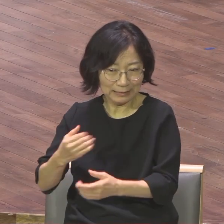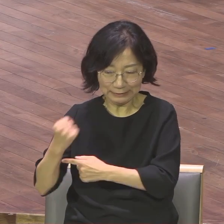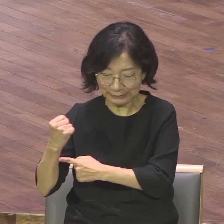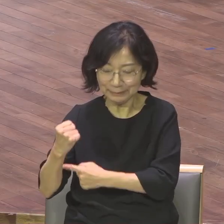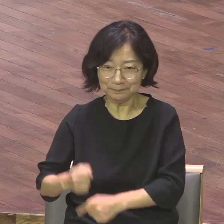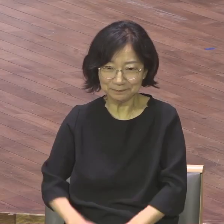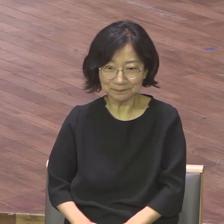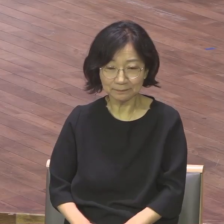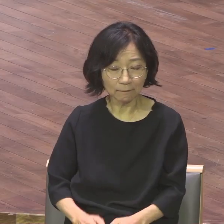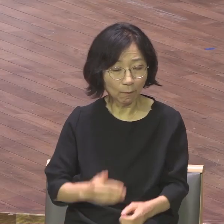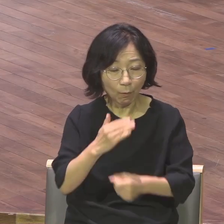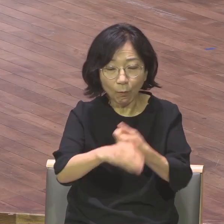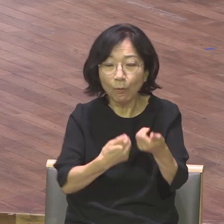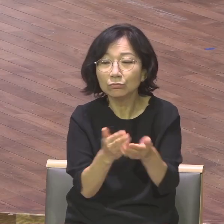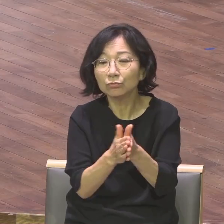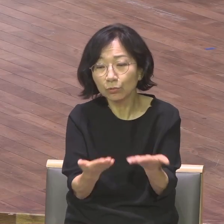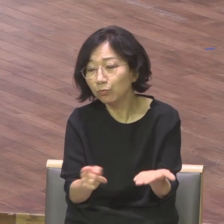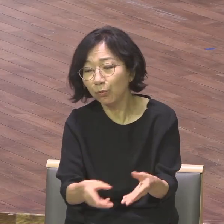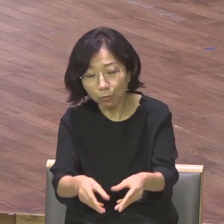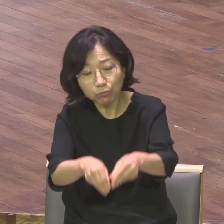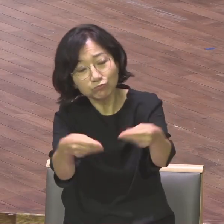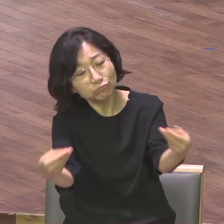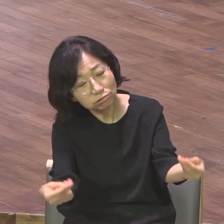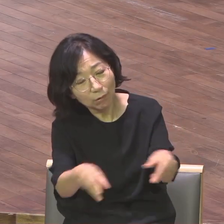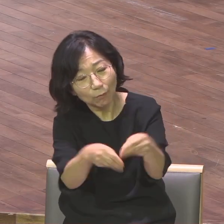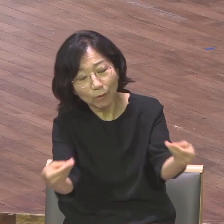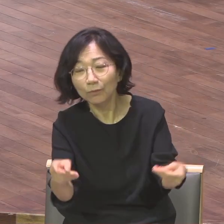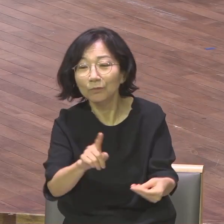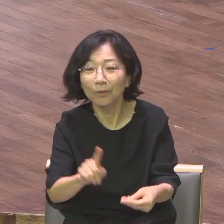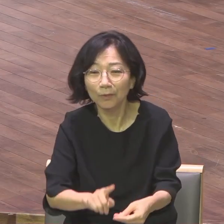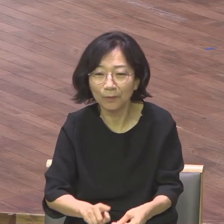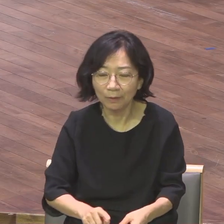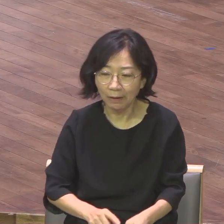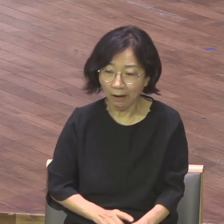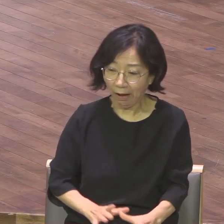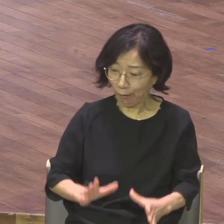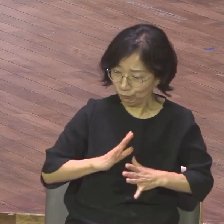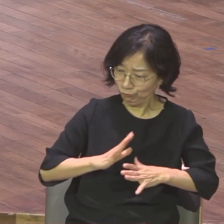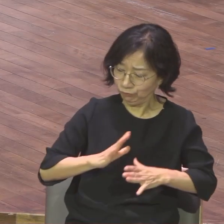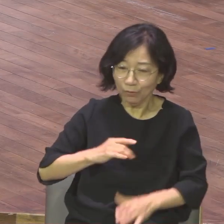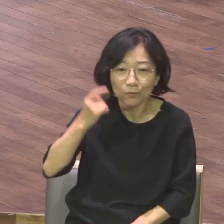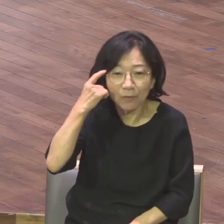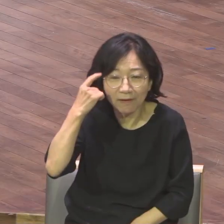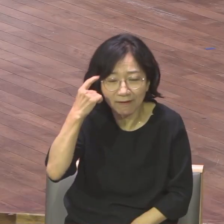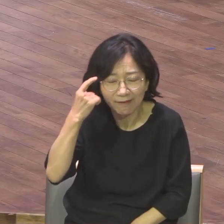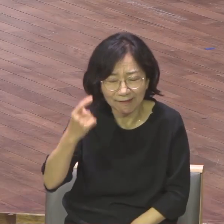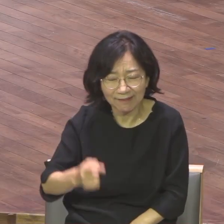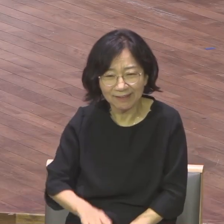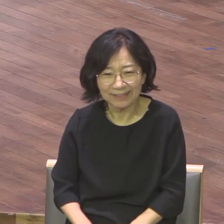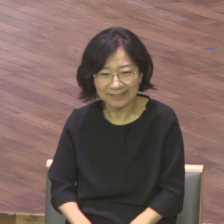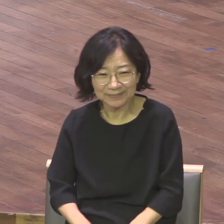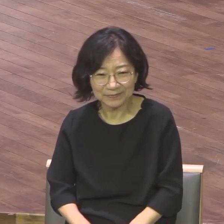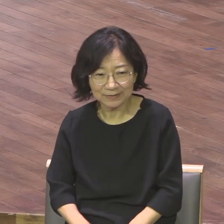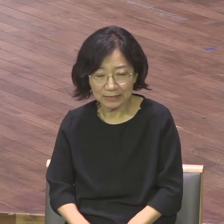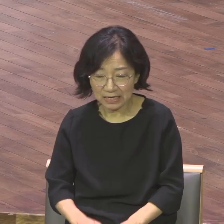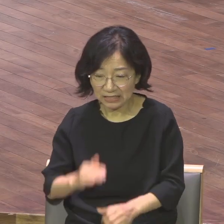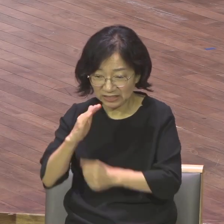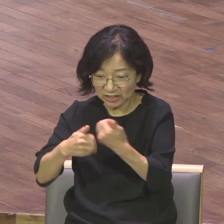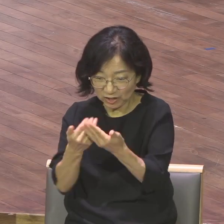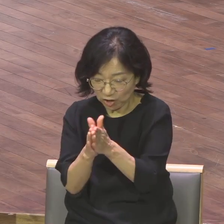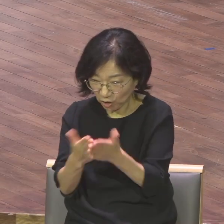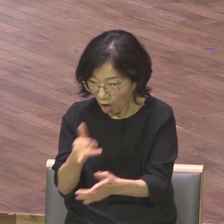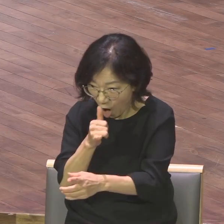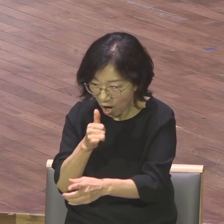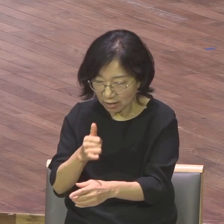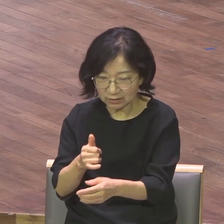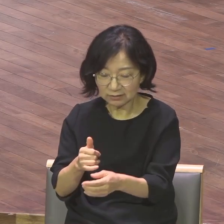뭐가 그게 무슨 역할하는, 뭘 역할한다고 그렇게 성경 가진 걸 무서워합니까? 성경 가지면 죽이고 쫓아내고